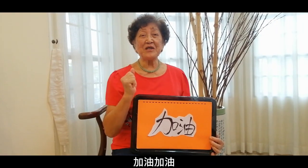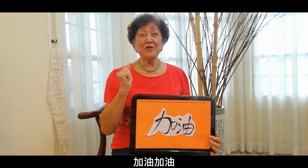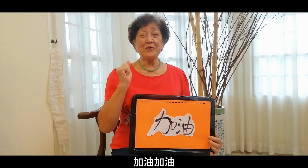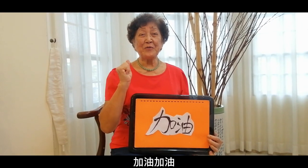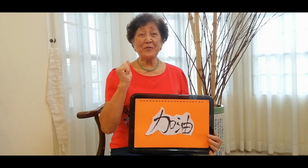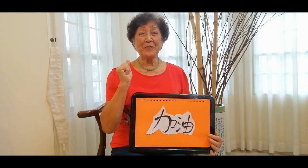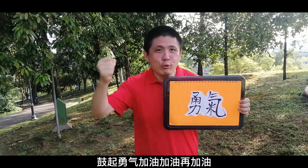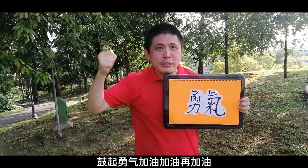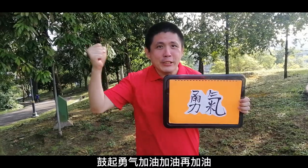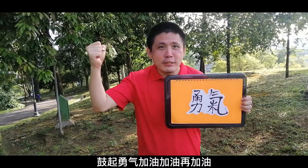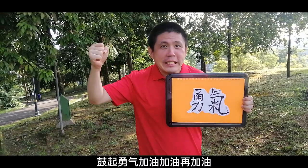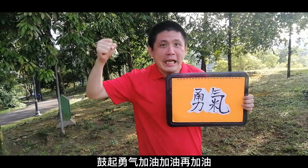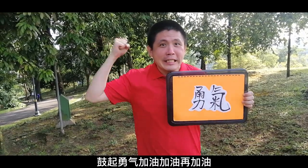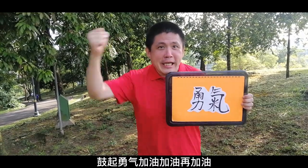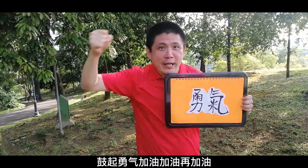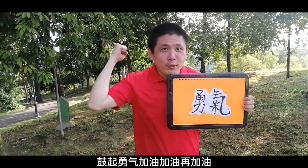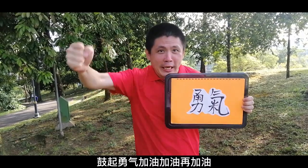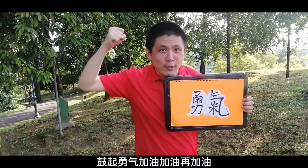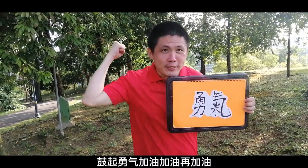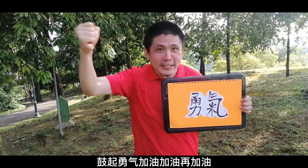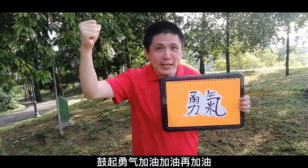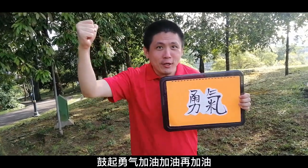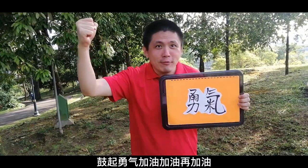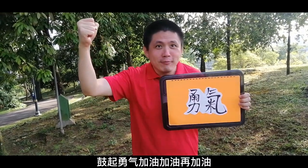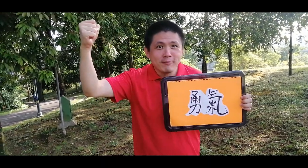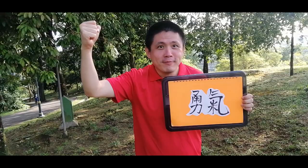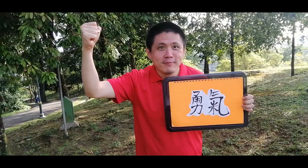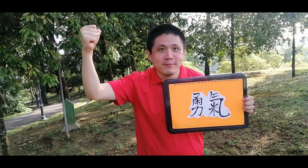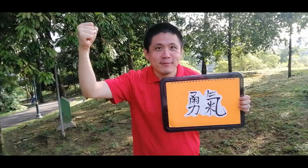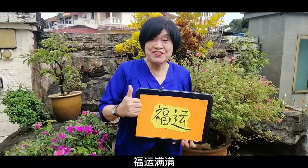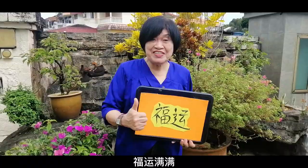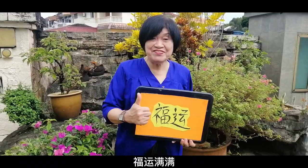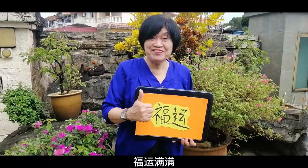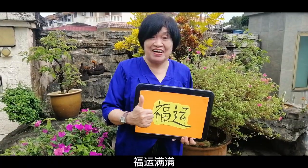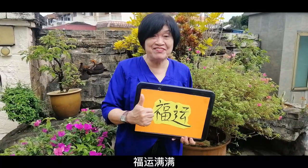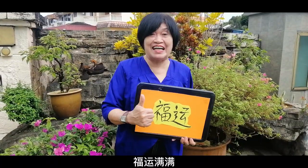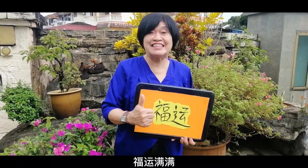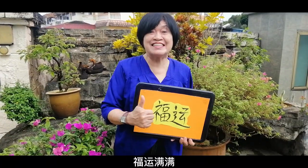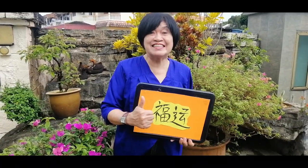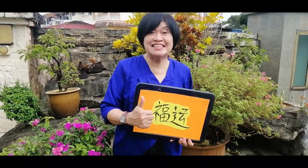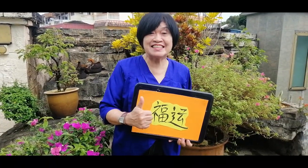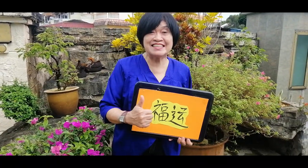油！ 鼓起勇气，加油加油再加油， 福运满满。